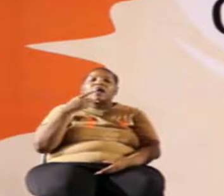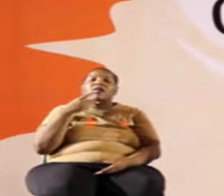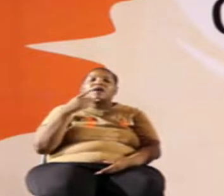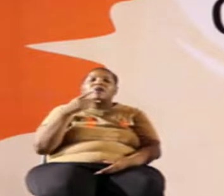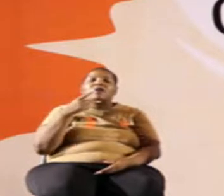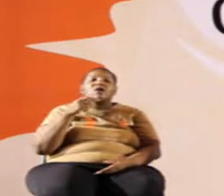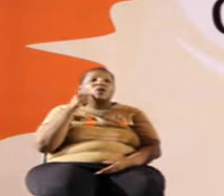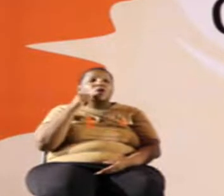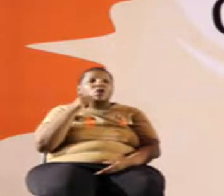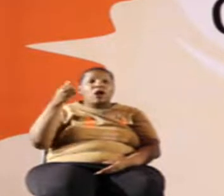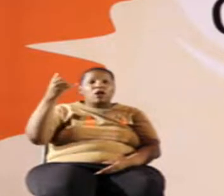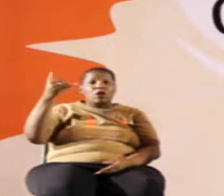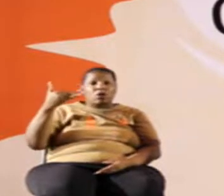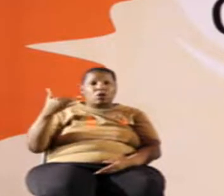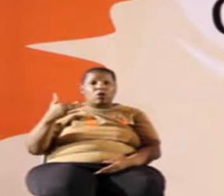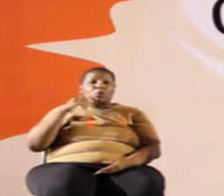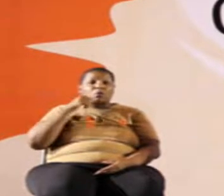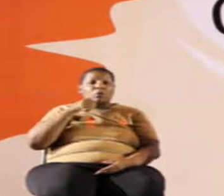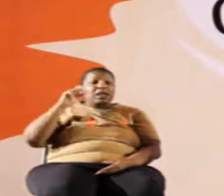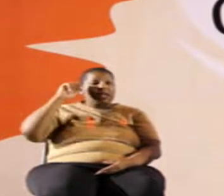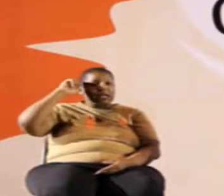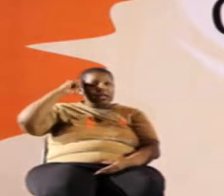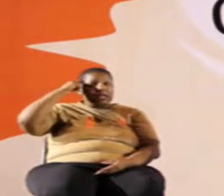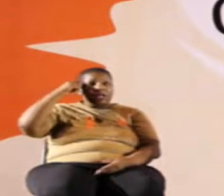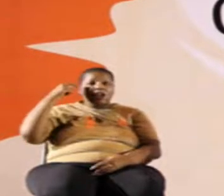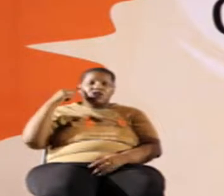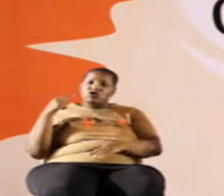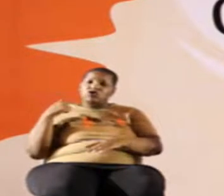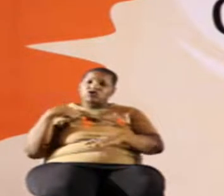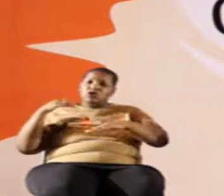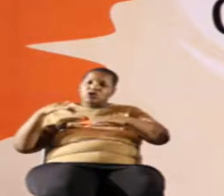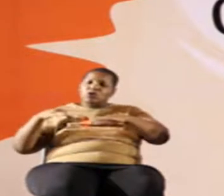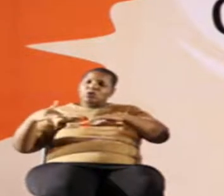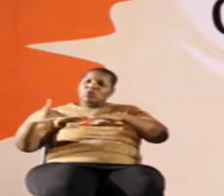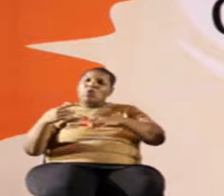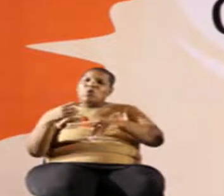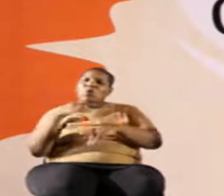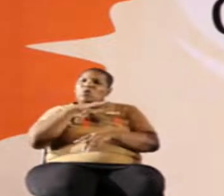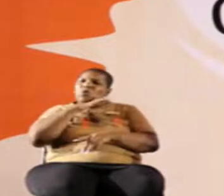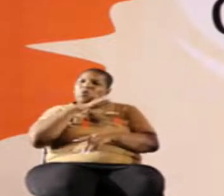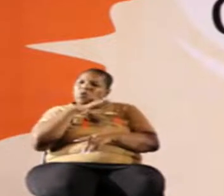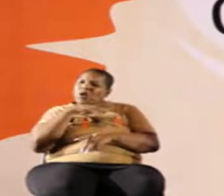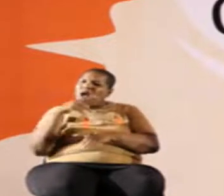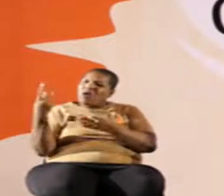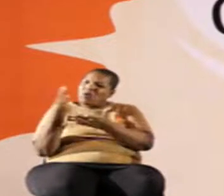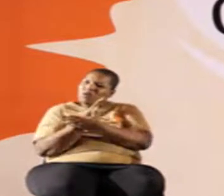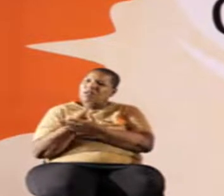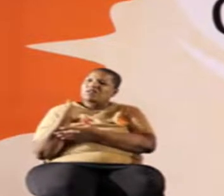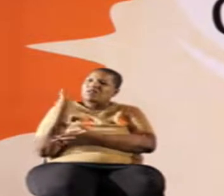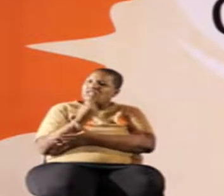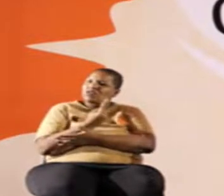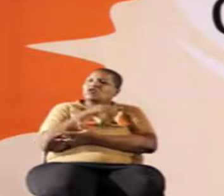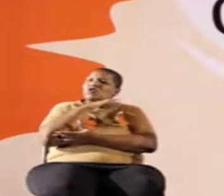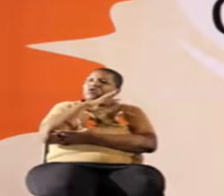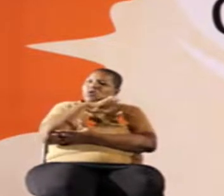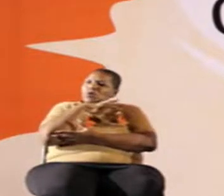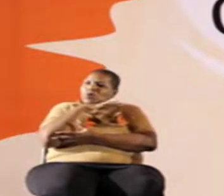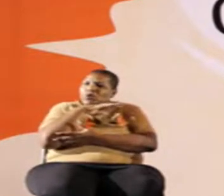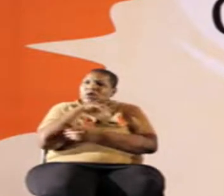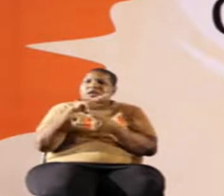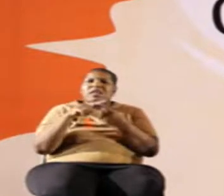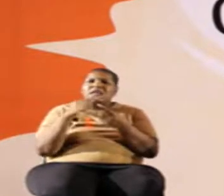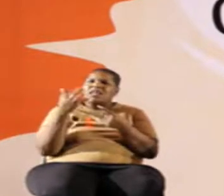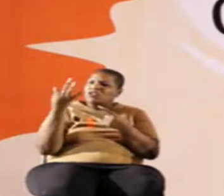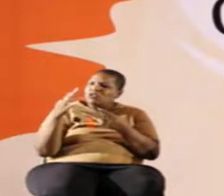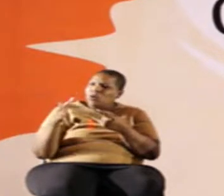das mulheres negras, né? E ela diz que a gente é cercada de muita coisa ruim, acontece conosco muita coisa ruim, né? São muitas histórias de dor e